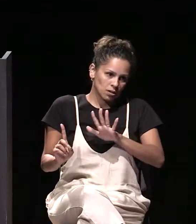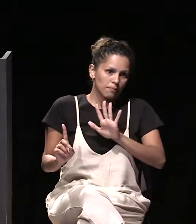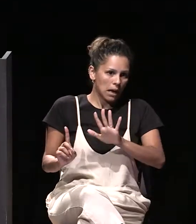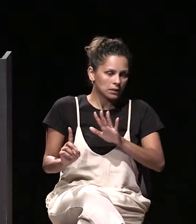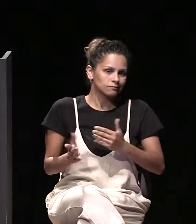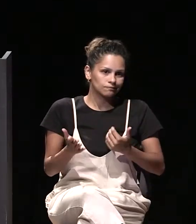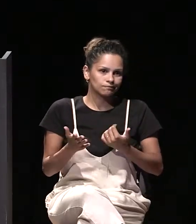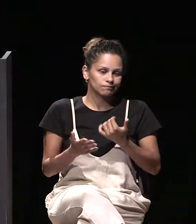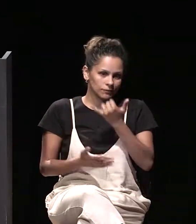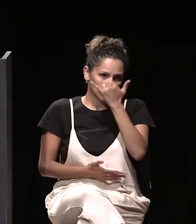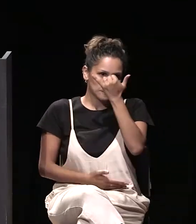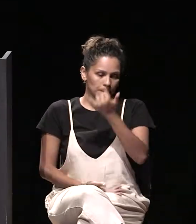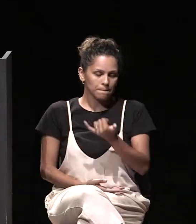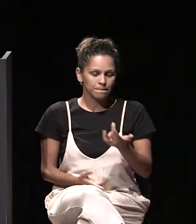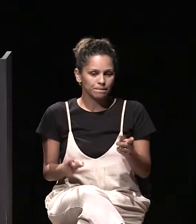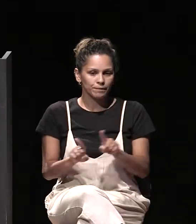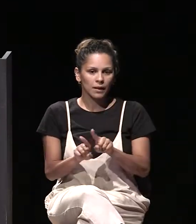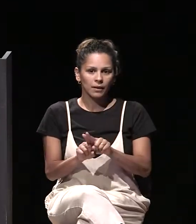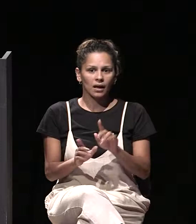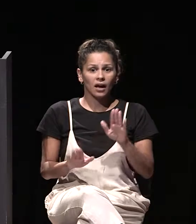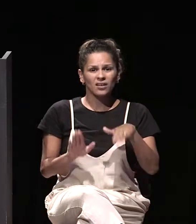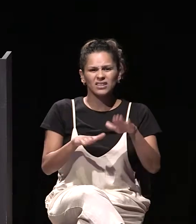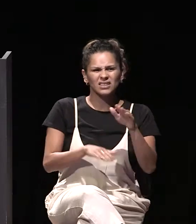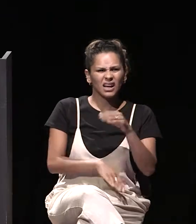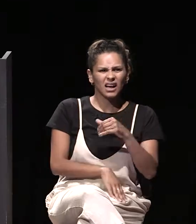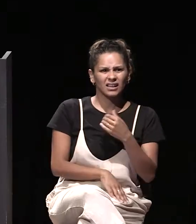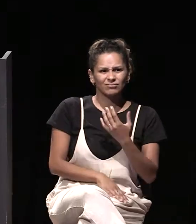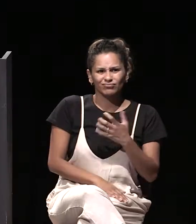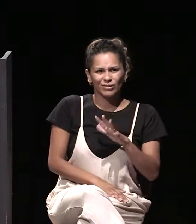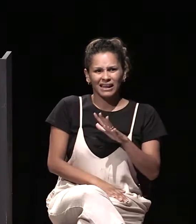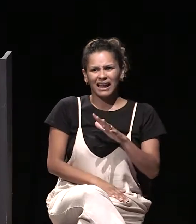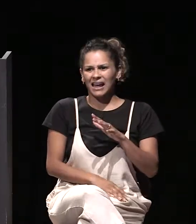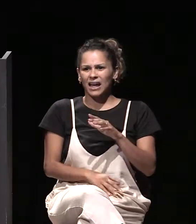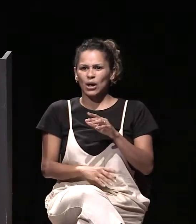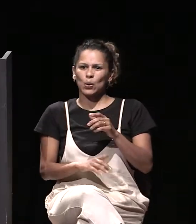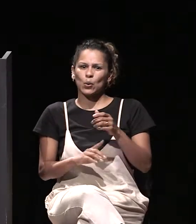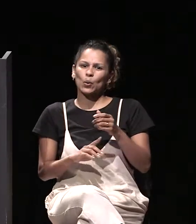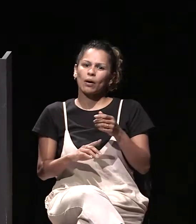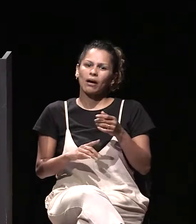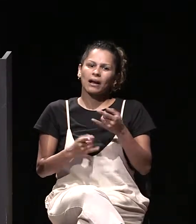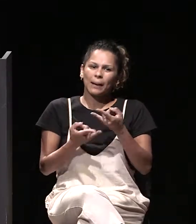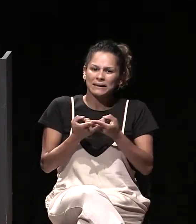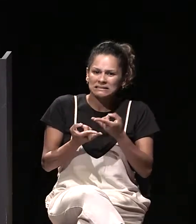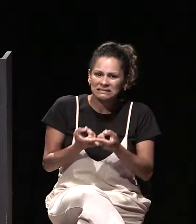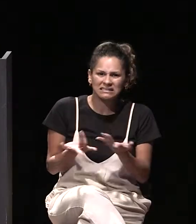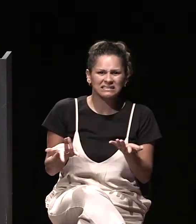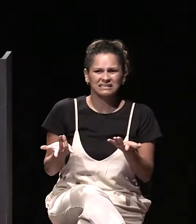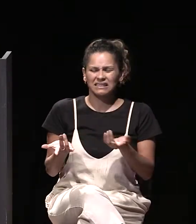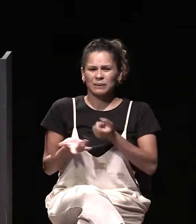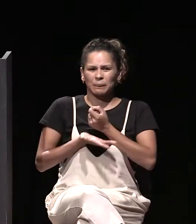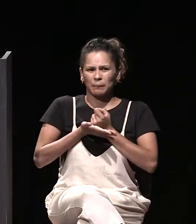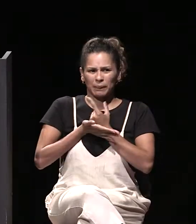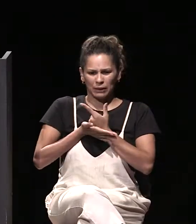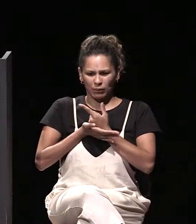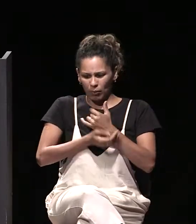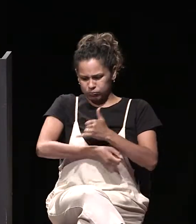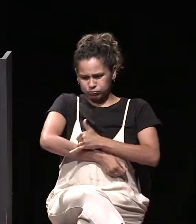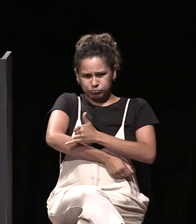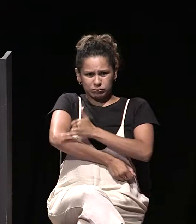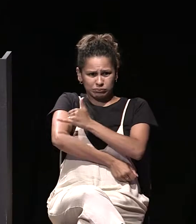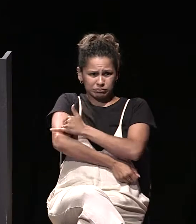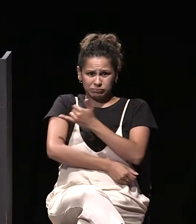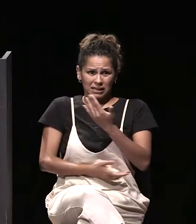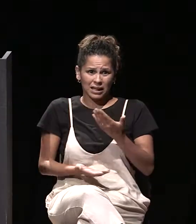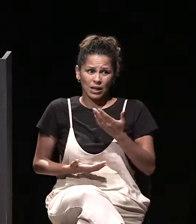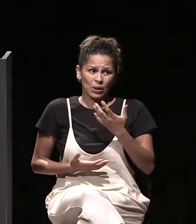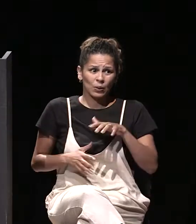ele não quis usar a camisinha, a pílula engorda, a pílula me faz mal, ou eu não queria ir no posto de saúde porque minha mãe ia ficar sabendo. Então,